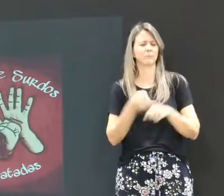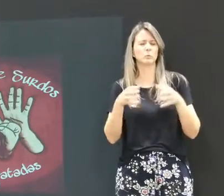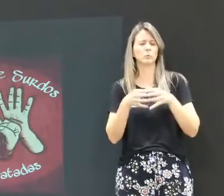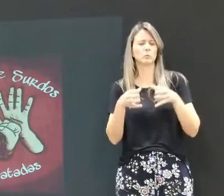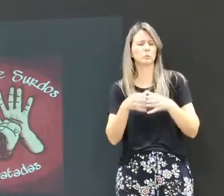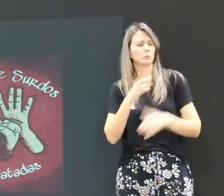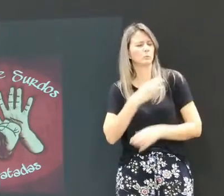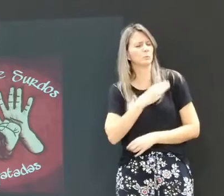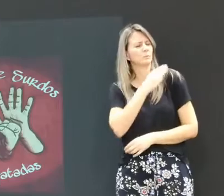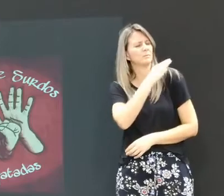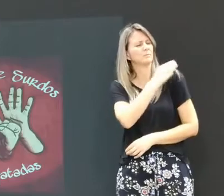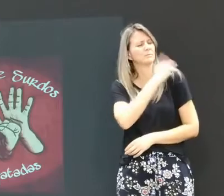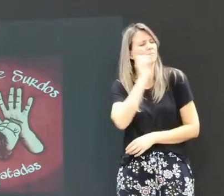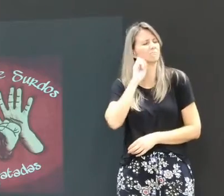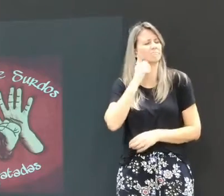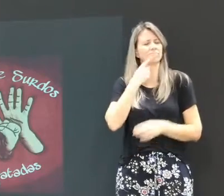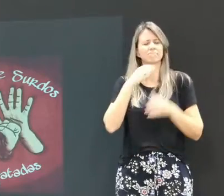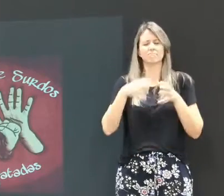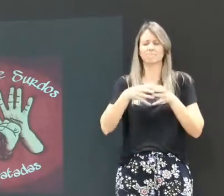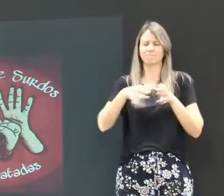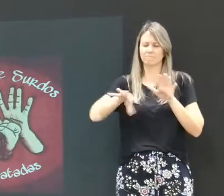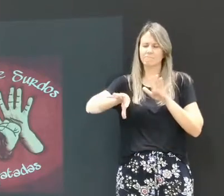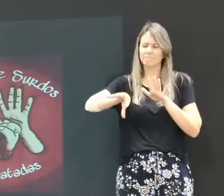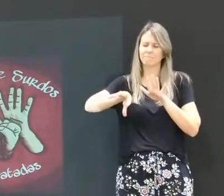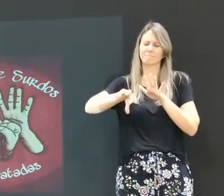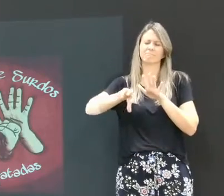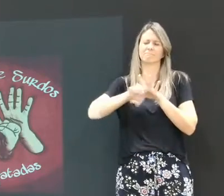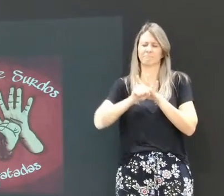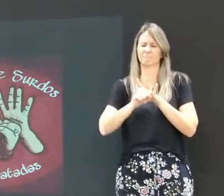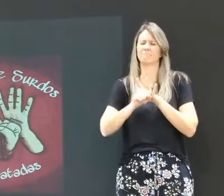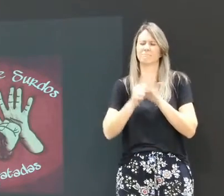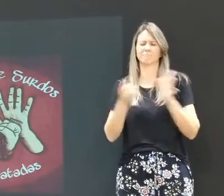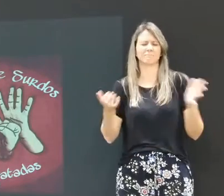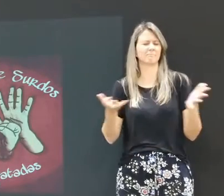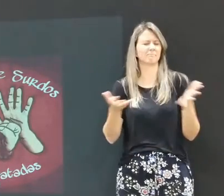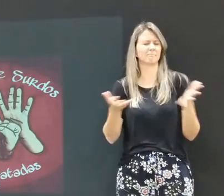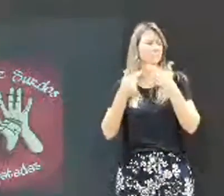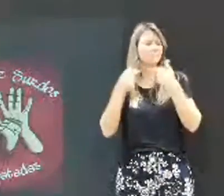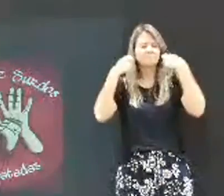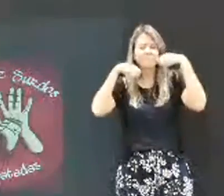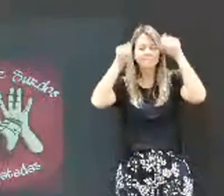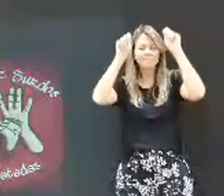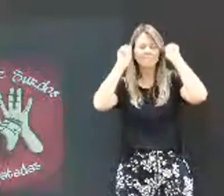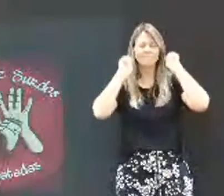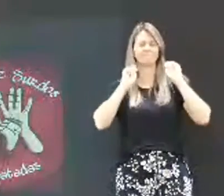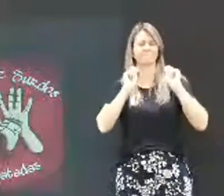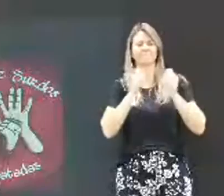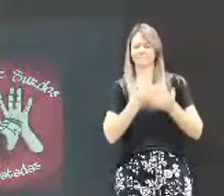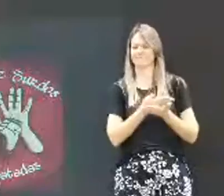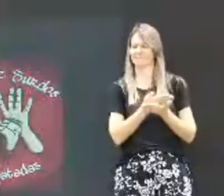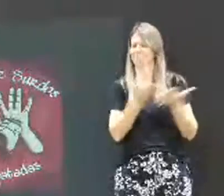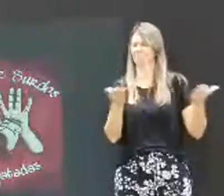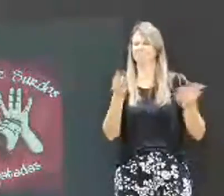de Joinville, grupo de ministério com os surdos, mãos resgatadas, ovelhas do